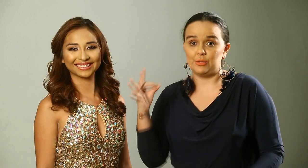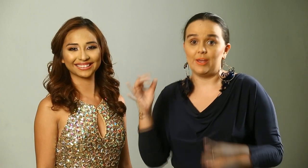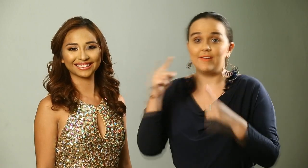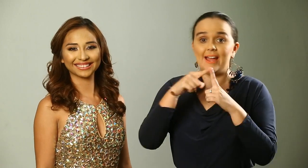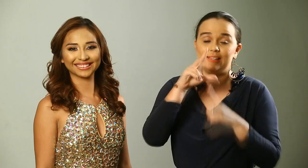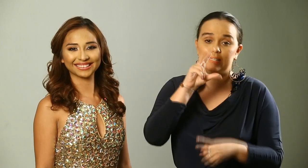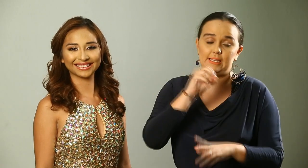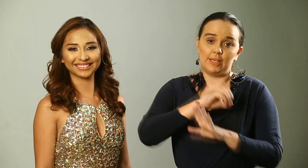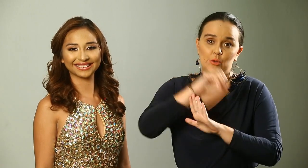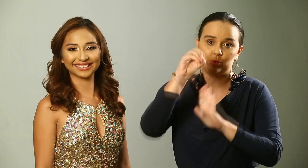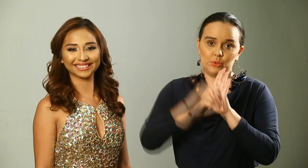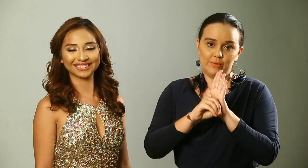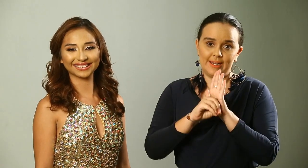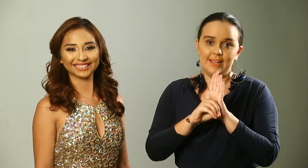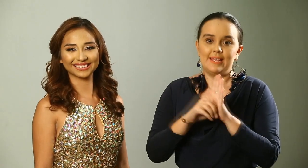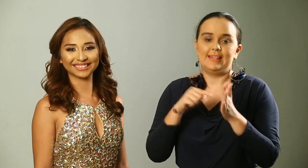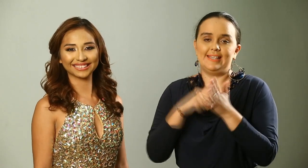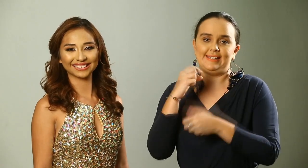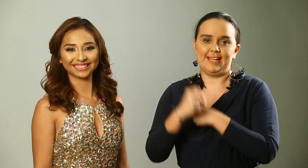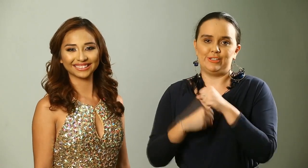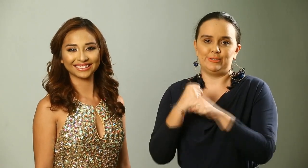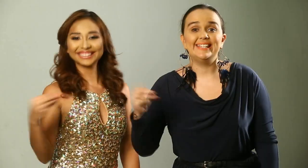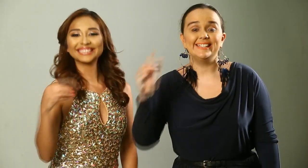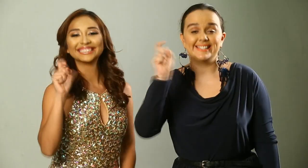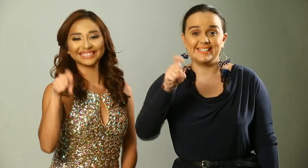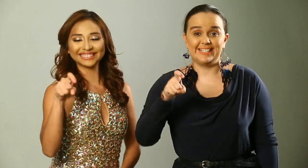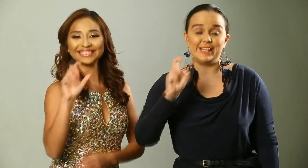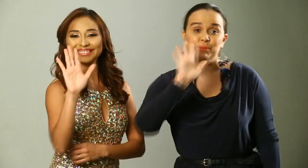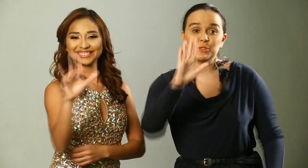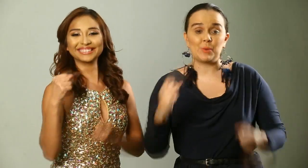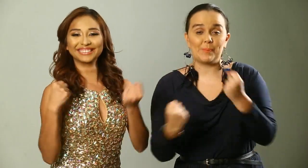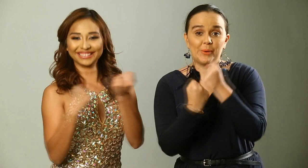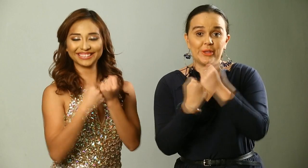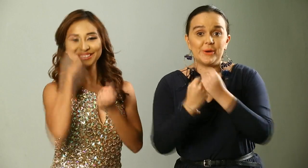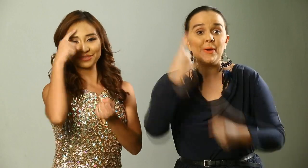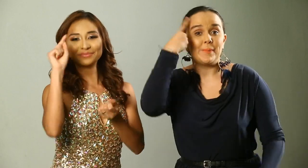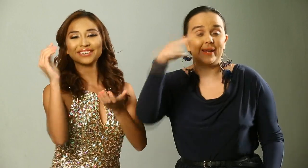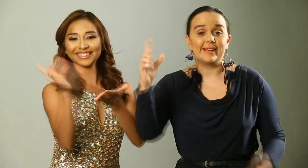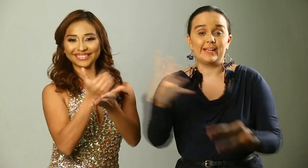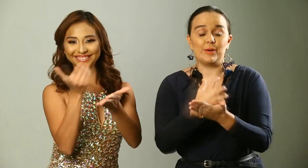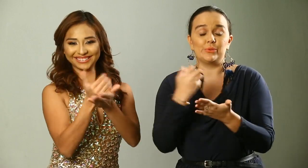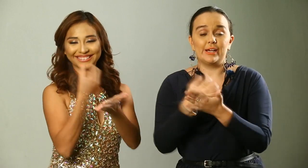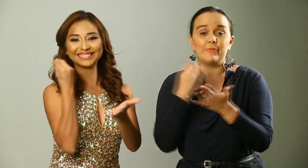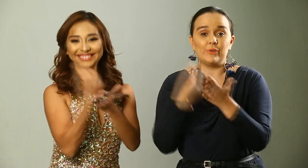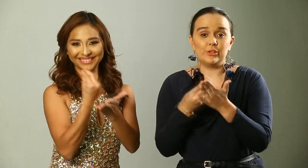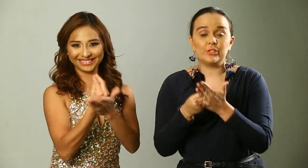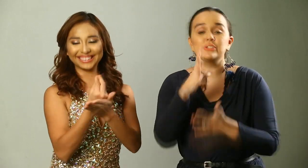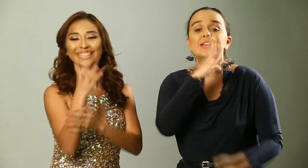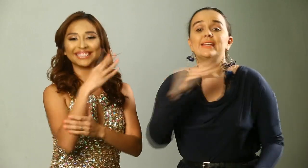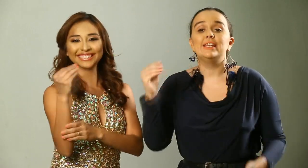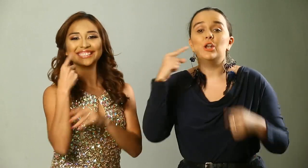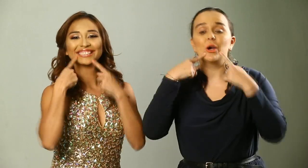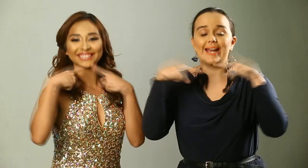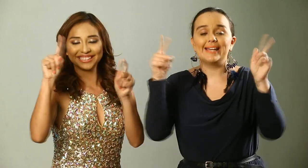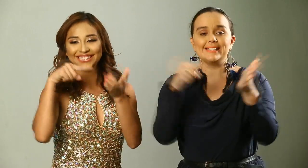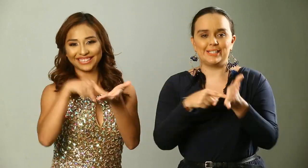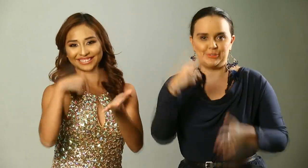19 al 30 de octubre de este año. Y necesitamos tu apoyo para recaudar fondos y lograr este